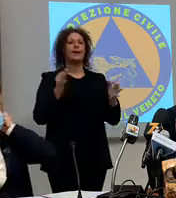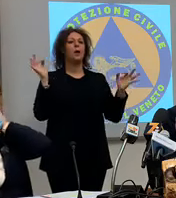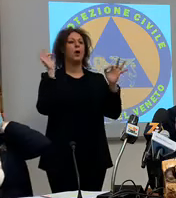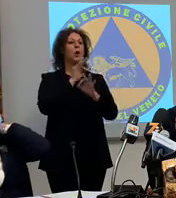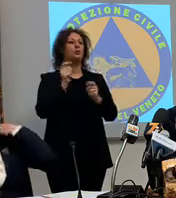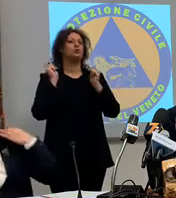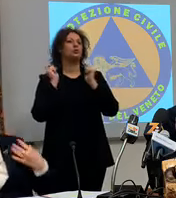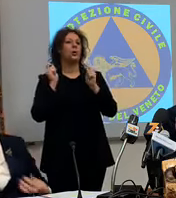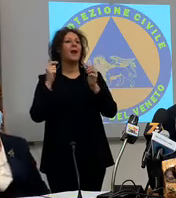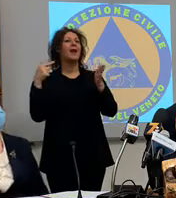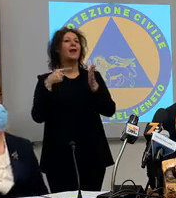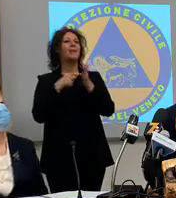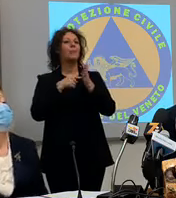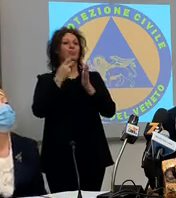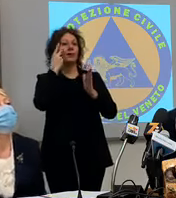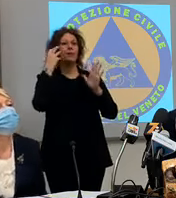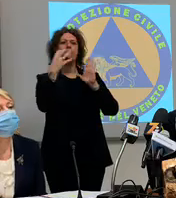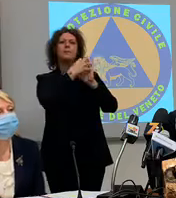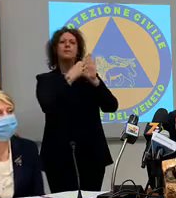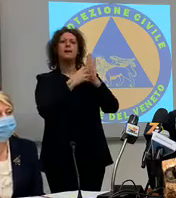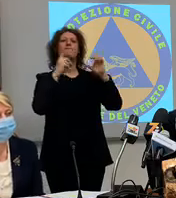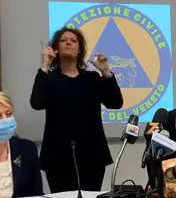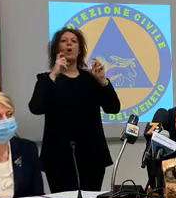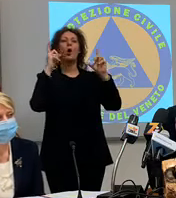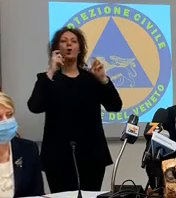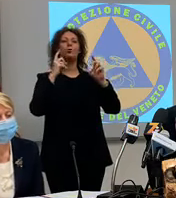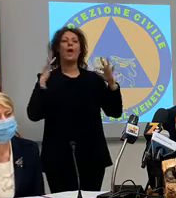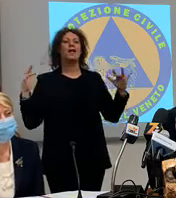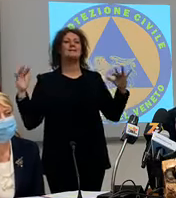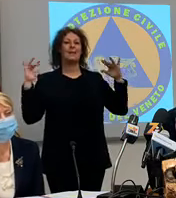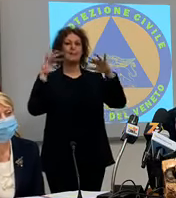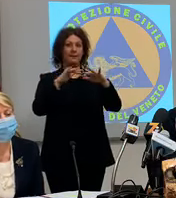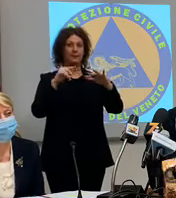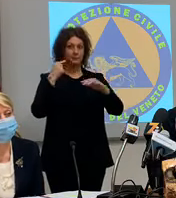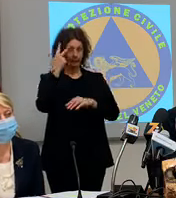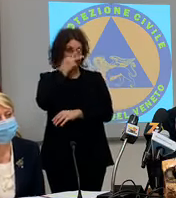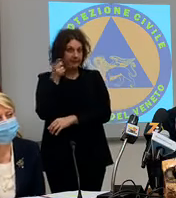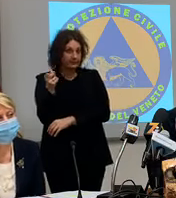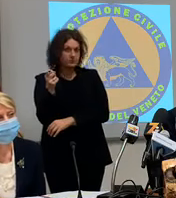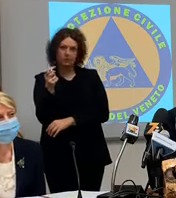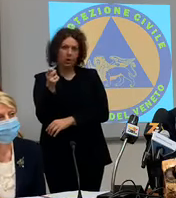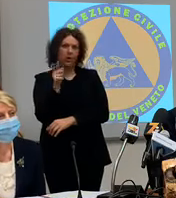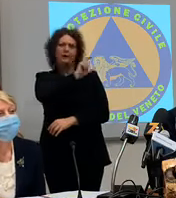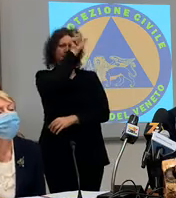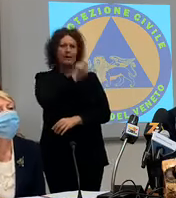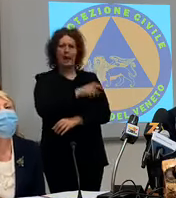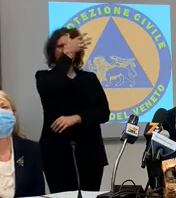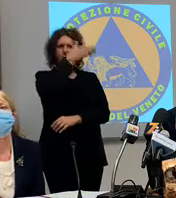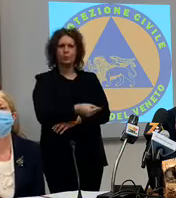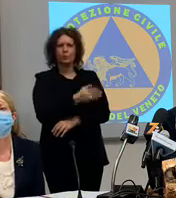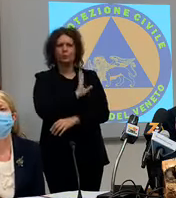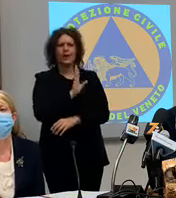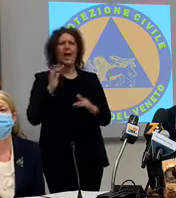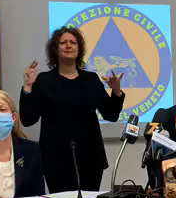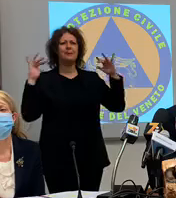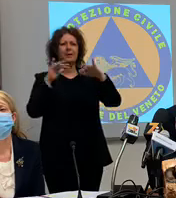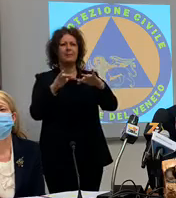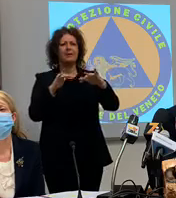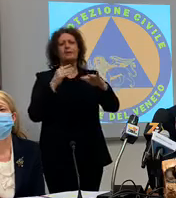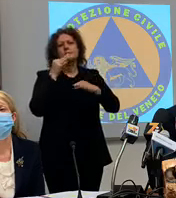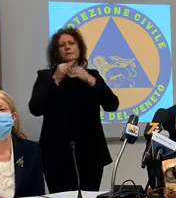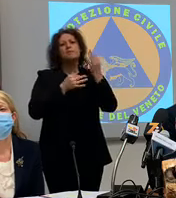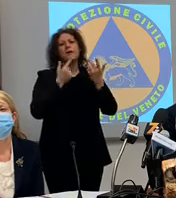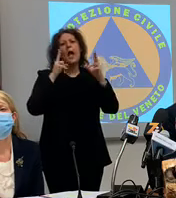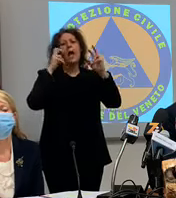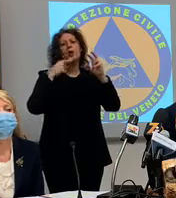le foto degli assembramenti non di Treviso ma ne hanno porta di tutte Italia Cioè questo è il tema nazionale